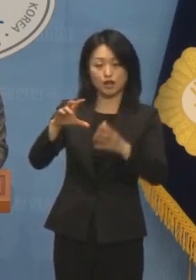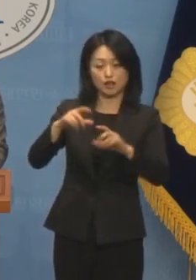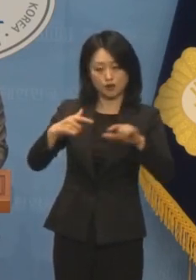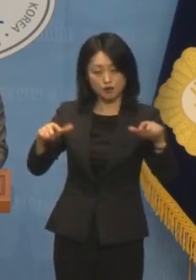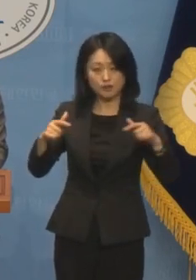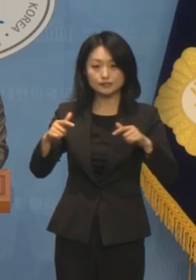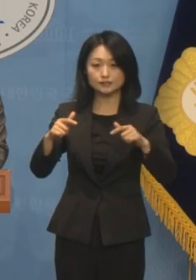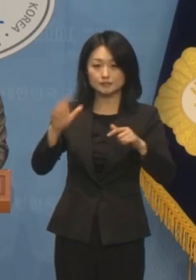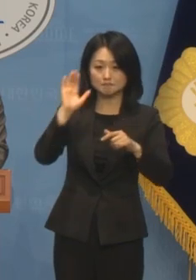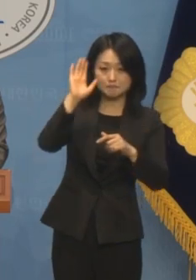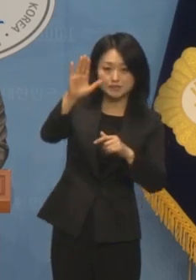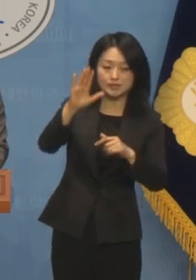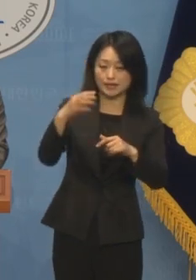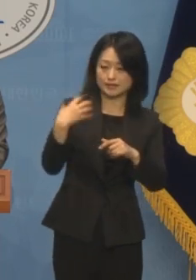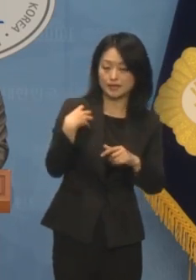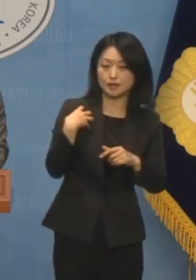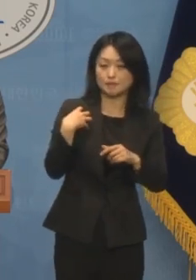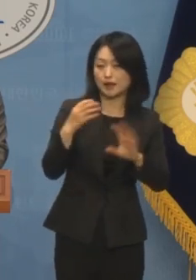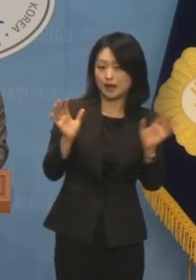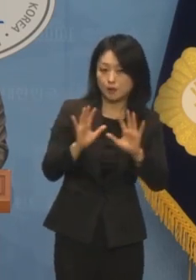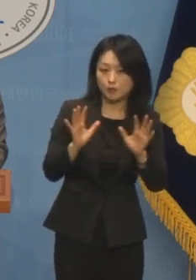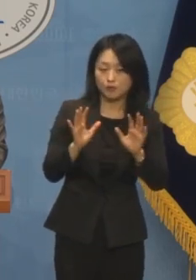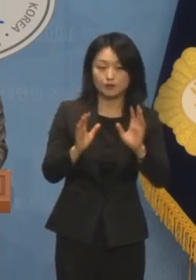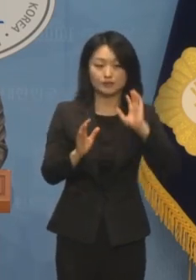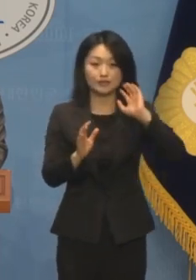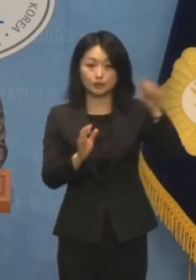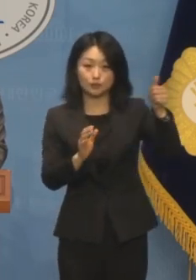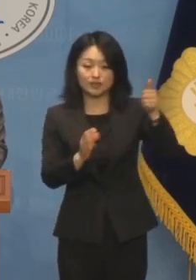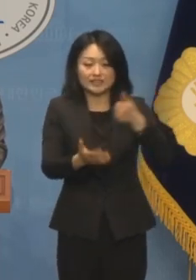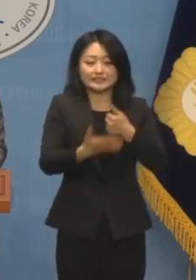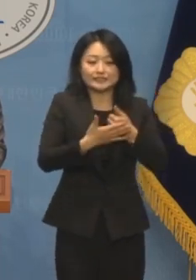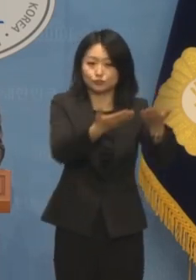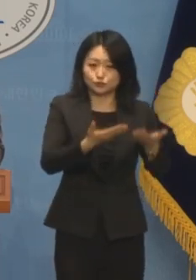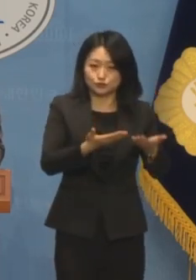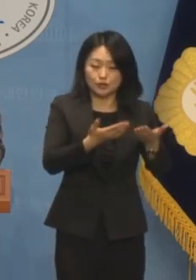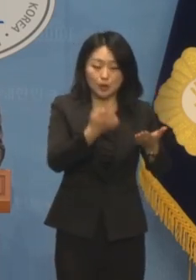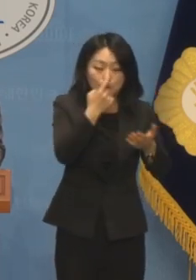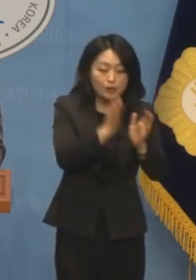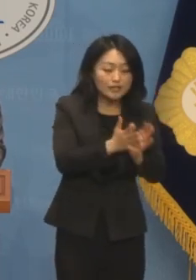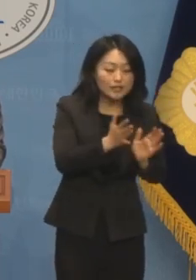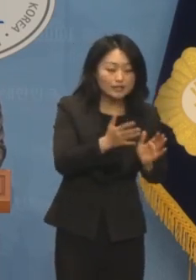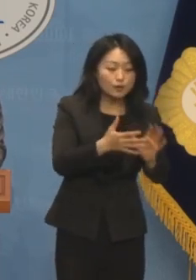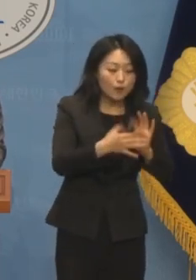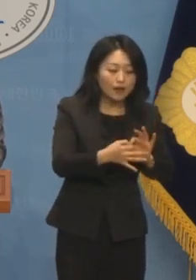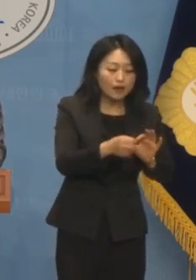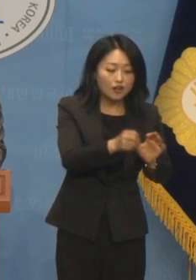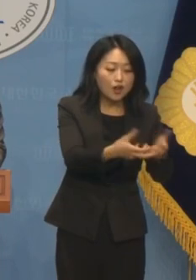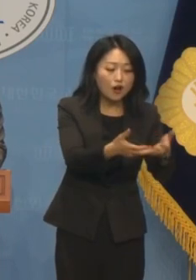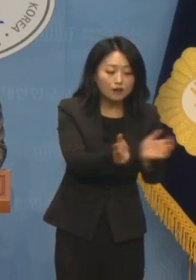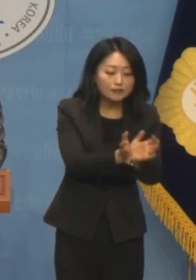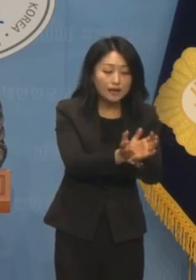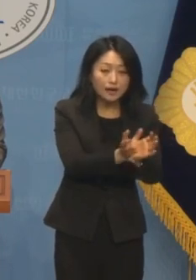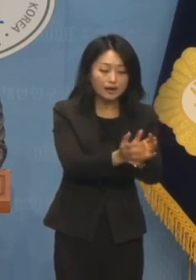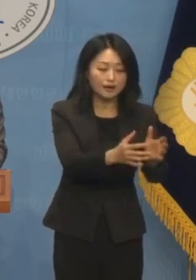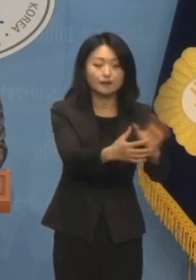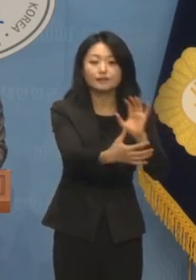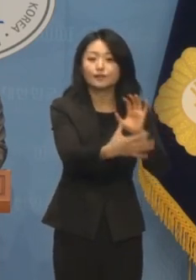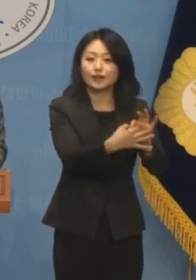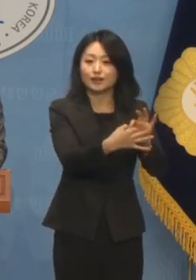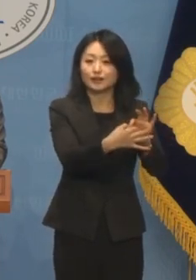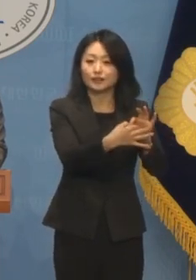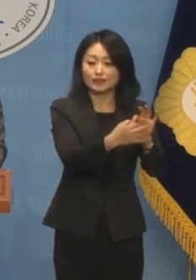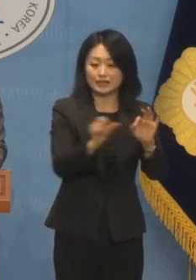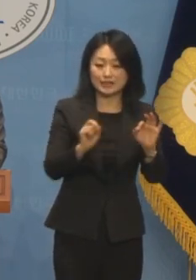미래를 챙기는 국정보다는 대통령의 지지 세력과 자당 그리고 야당을 반대하기 위한